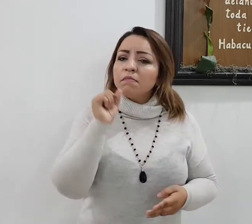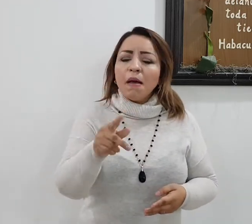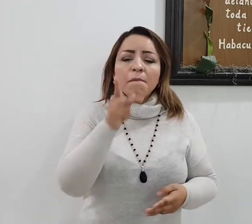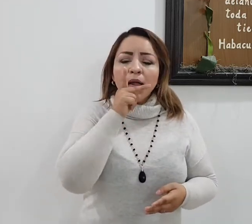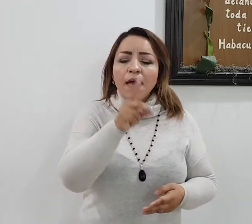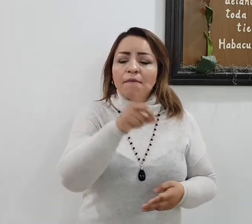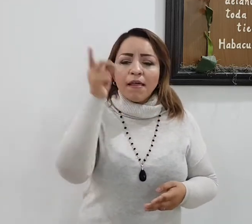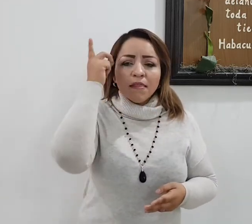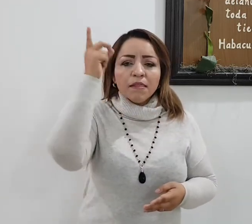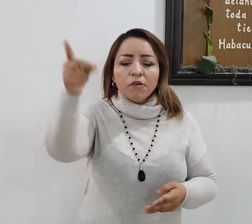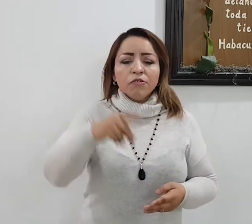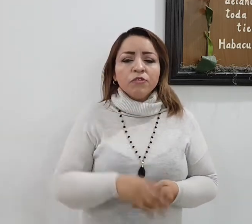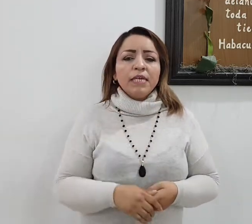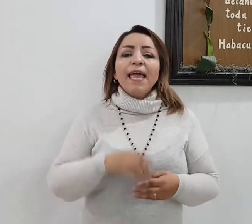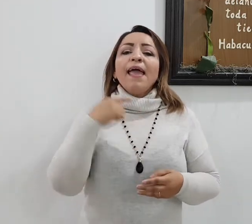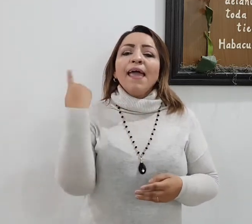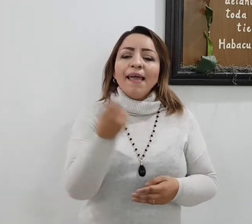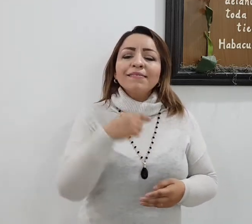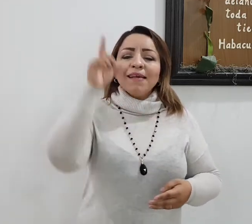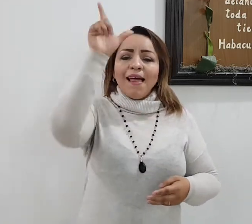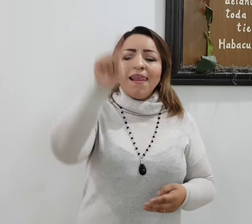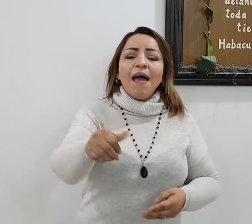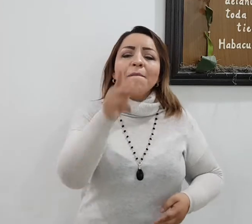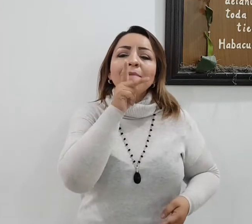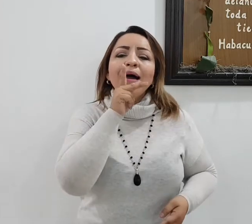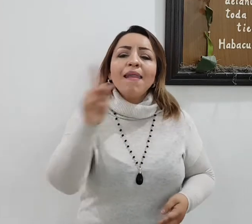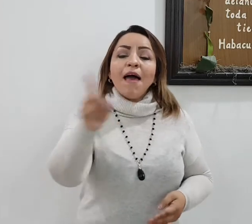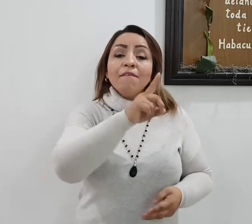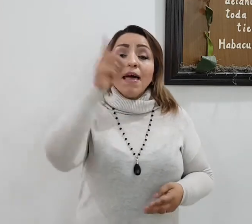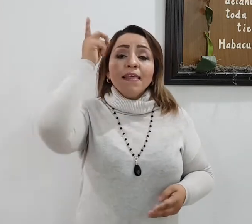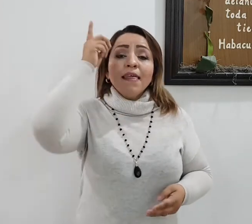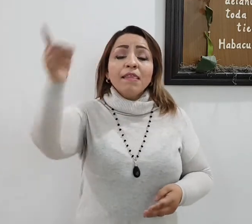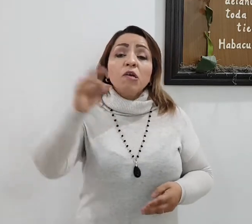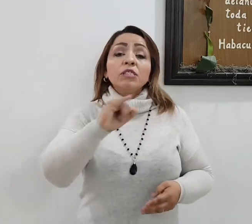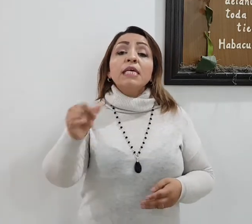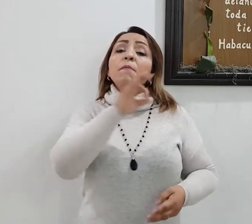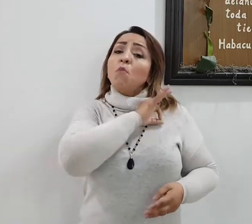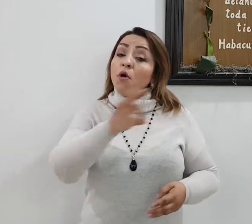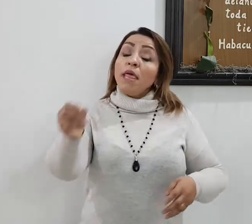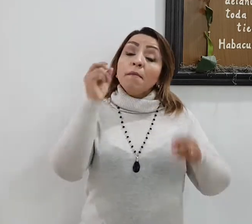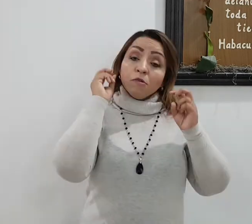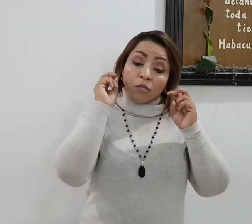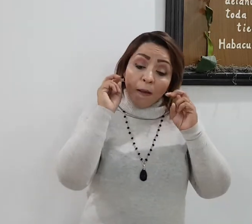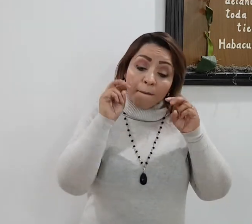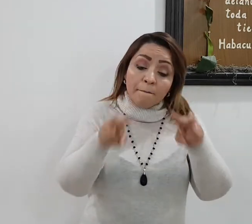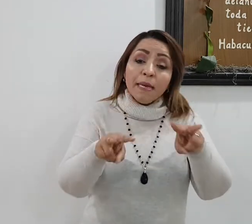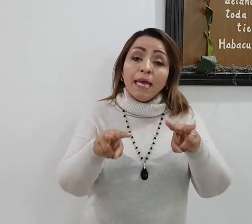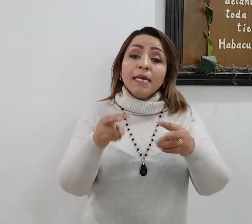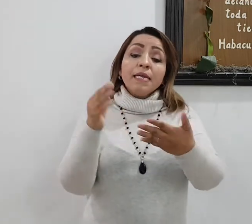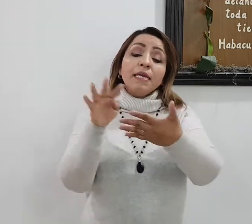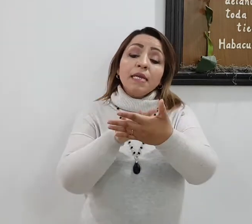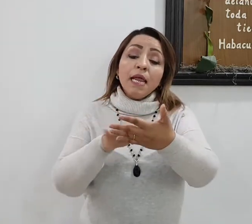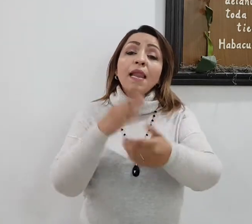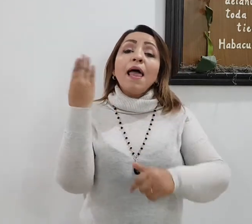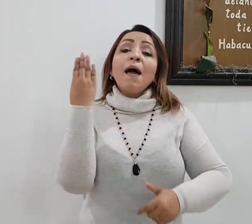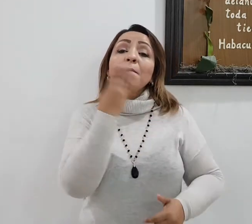repito, es la palabra de Dios, y en ella podemos ver no solamente sus promesas, su verdad,